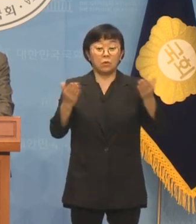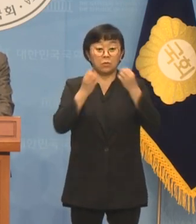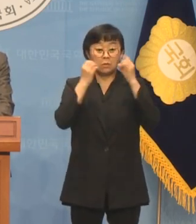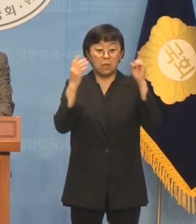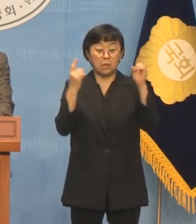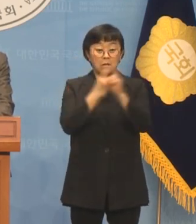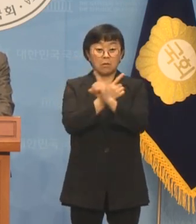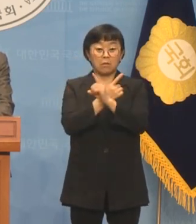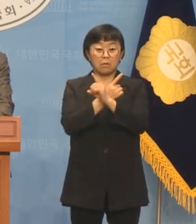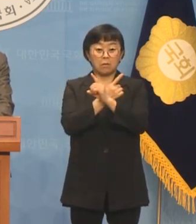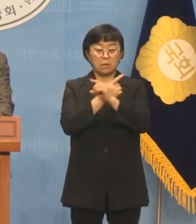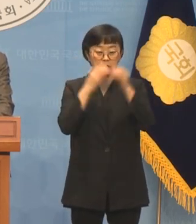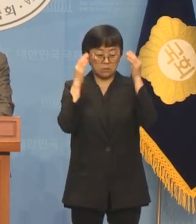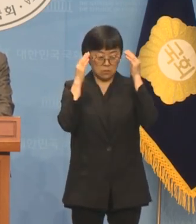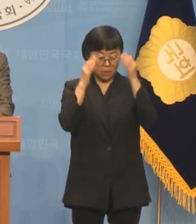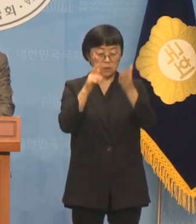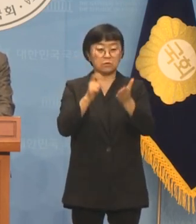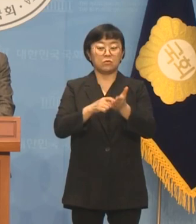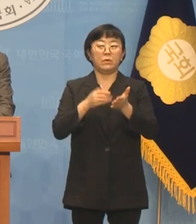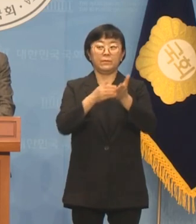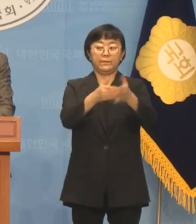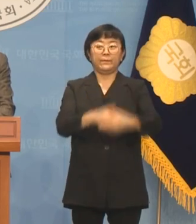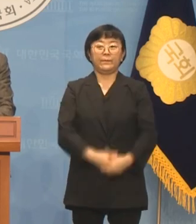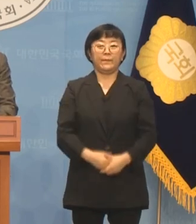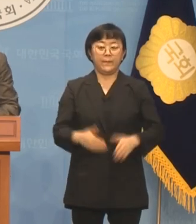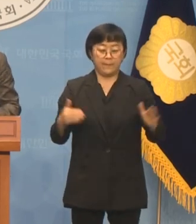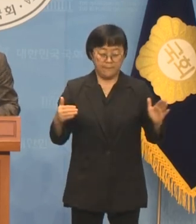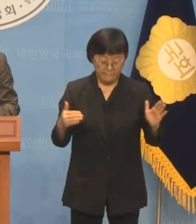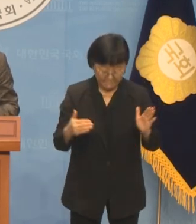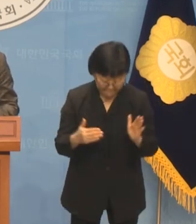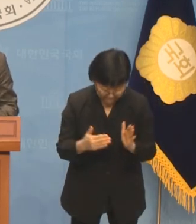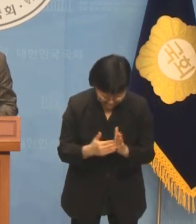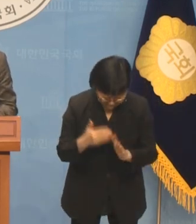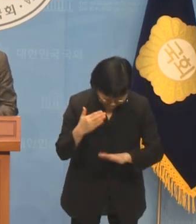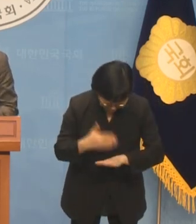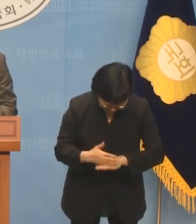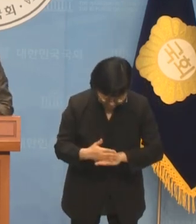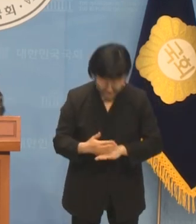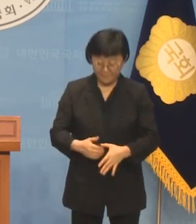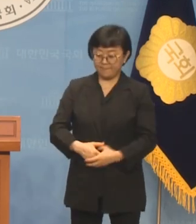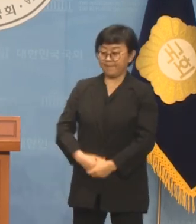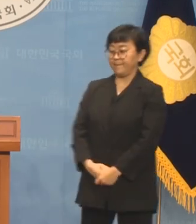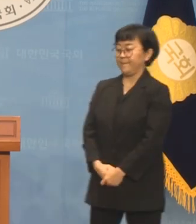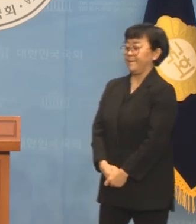노동개혁에 매진하길 촉구합니다. 이상입니다. 감사합니다.